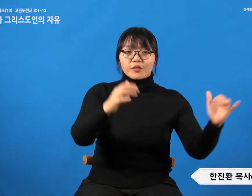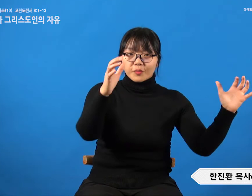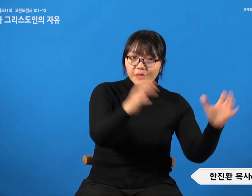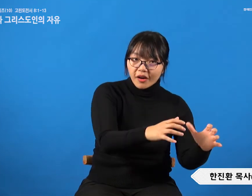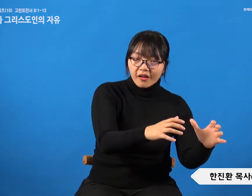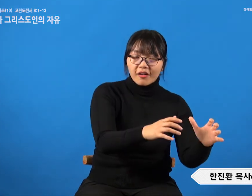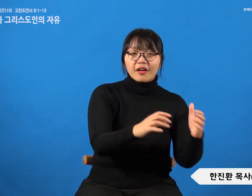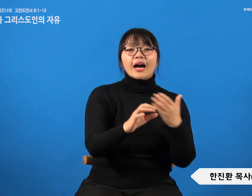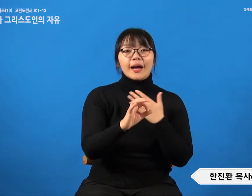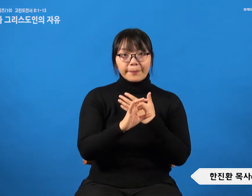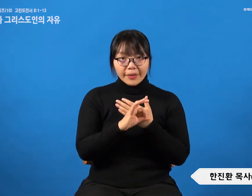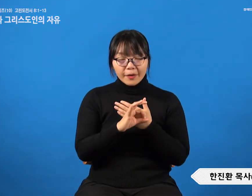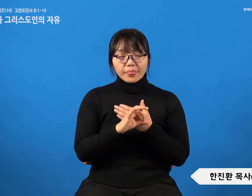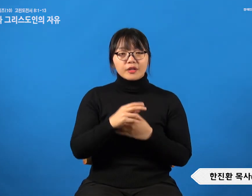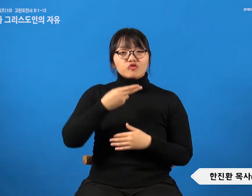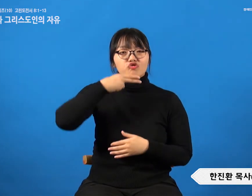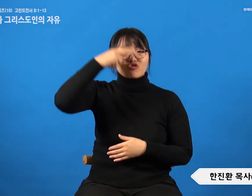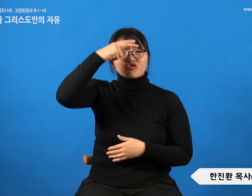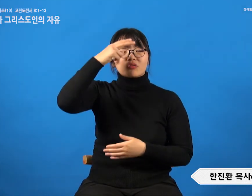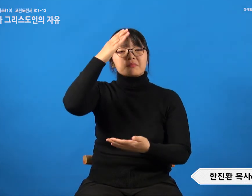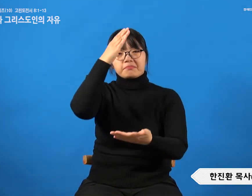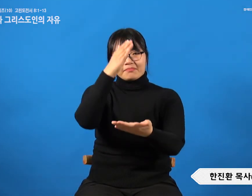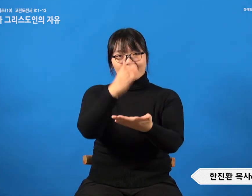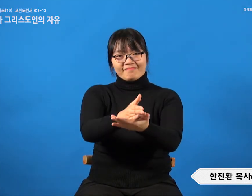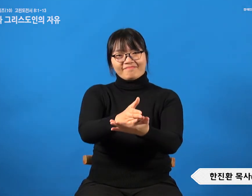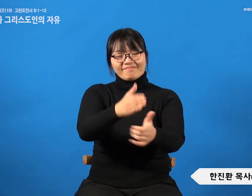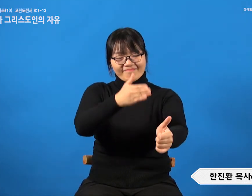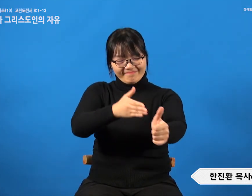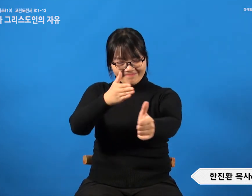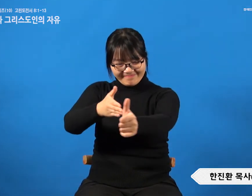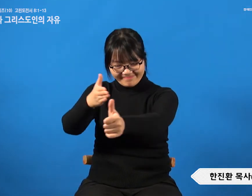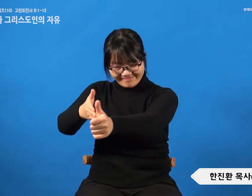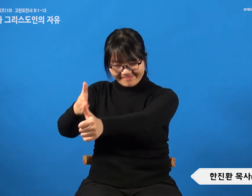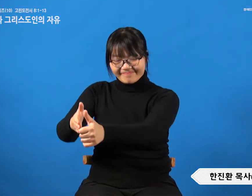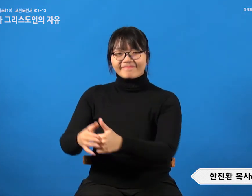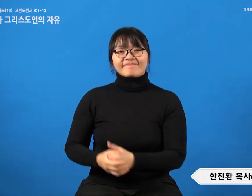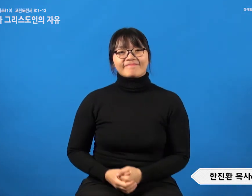공식적인 모임에서는 술은 안 하시는 것이 좋습니다.